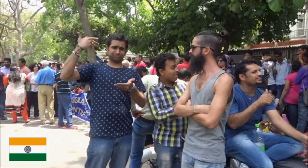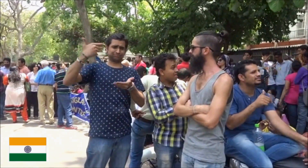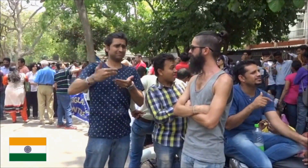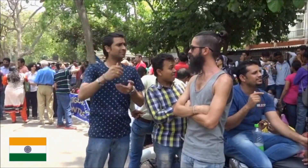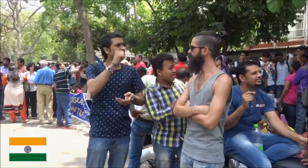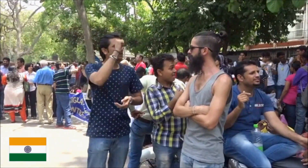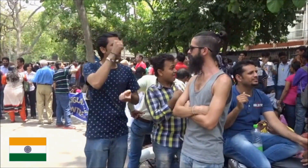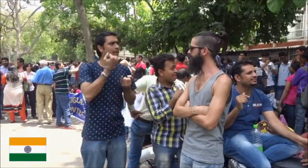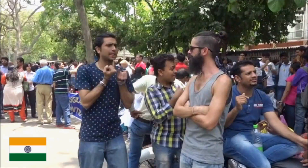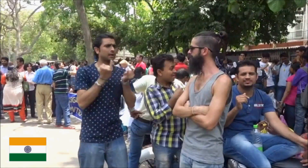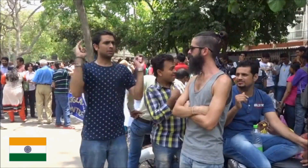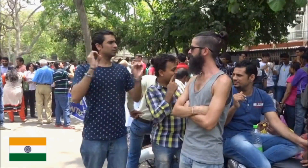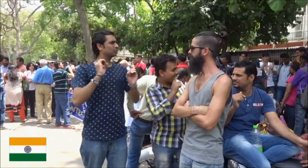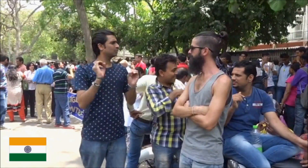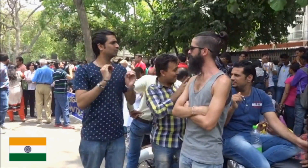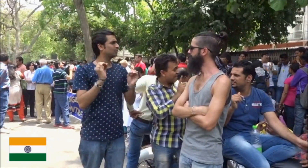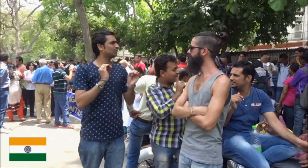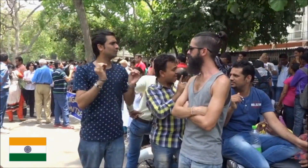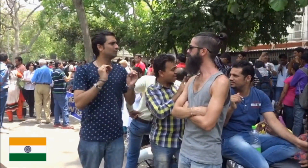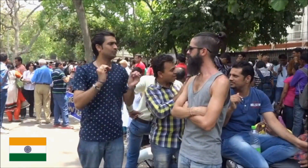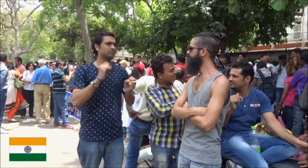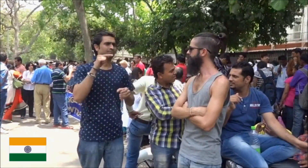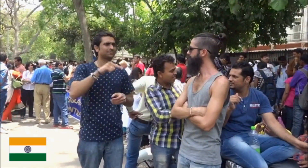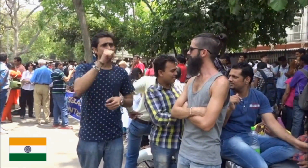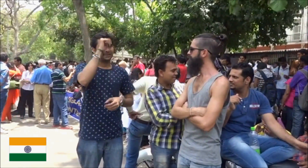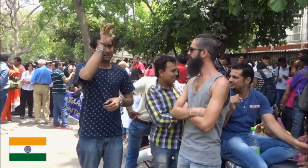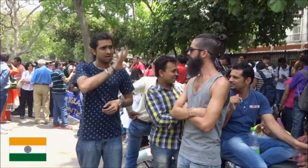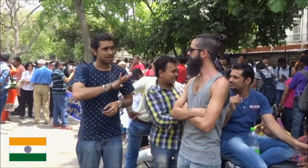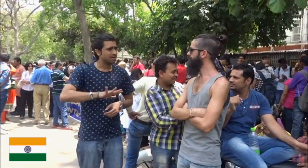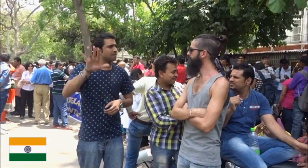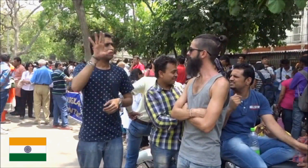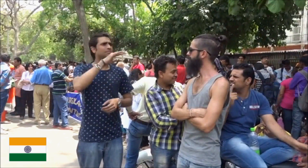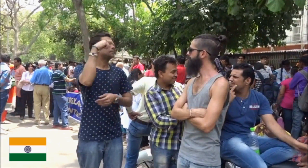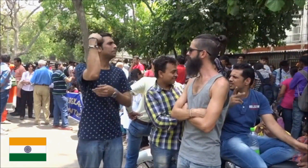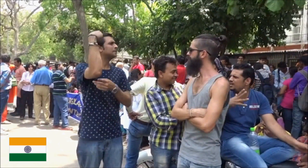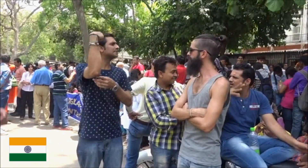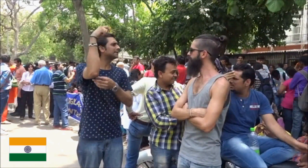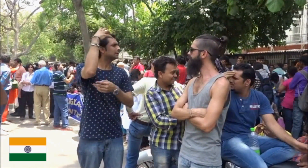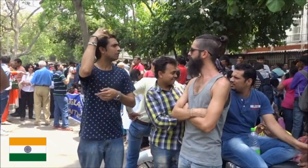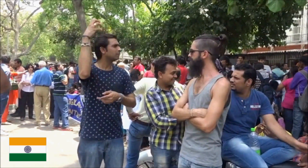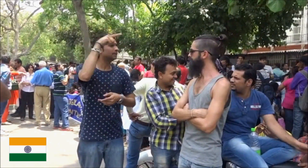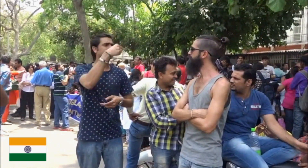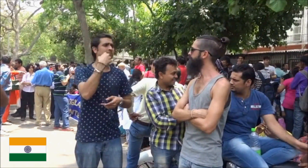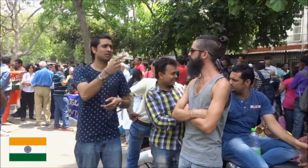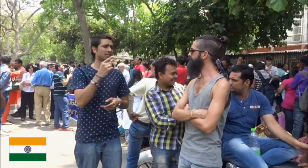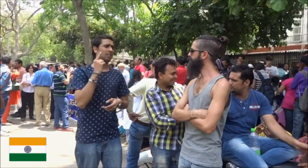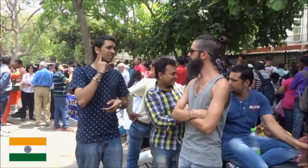ici? Parce que depuis très longtemps, on n'est pas vraiment indépendant en Inde. Voilà, le